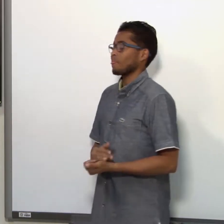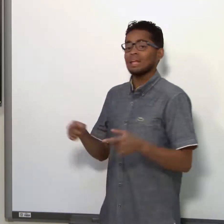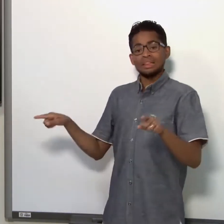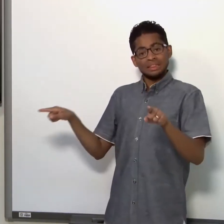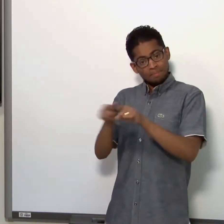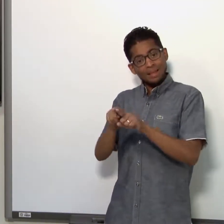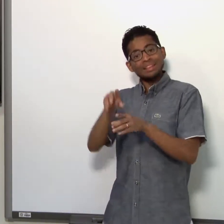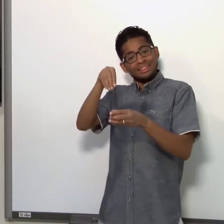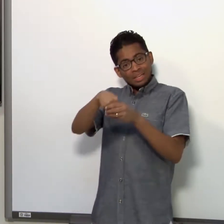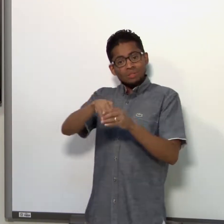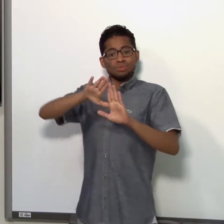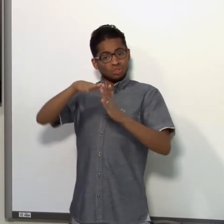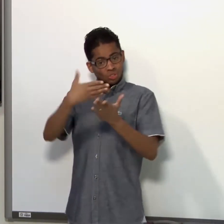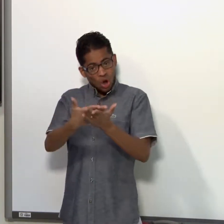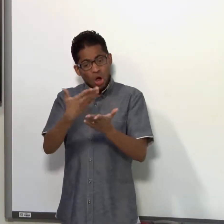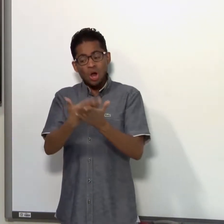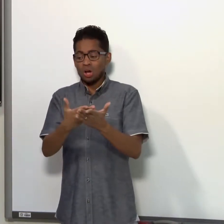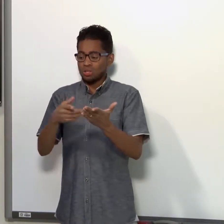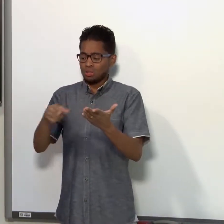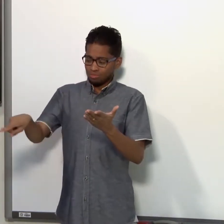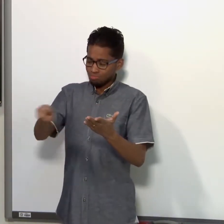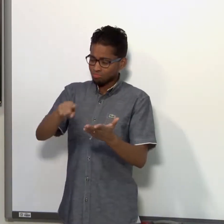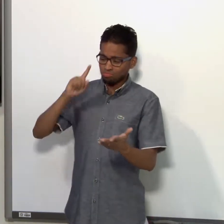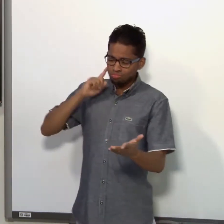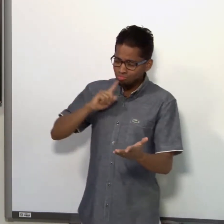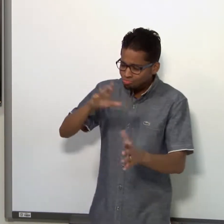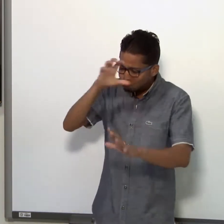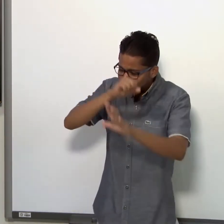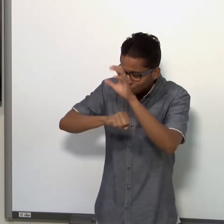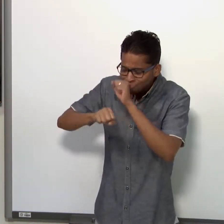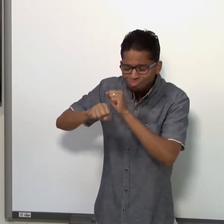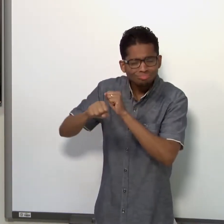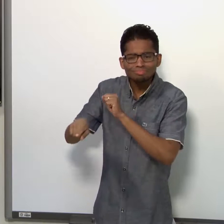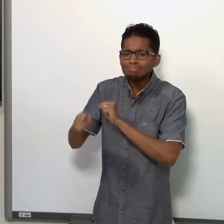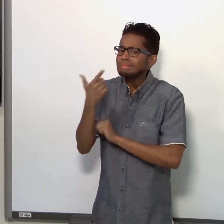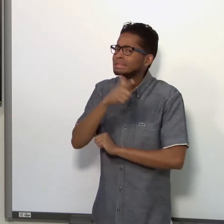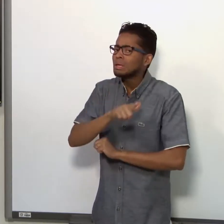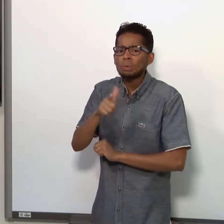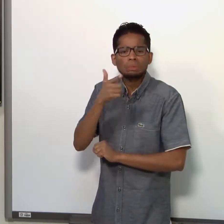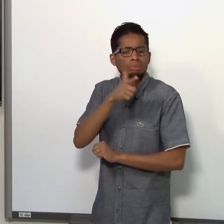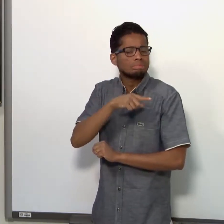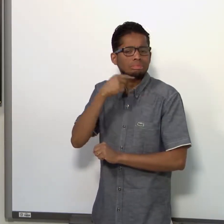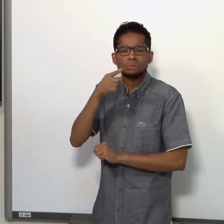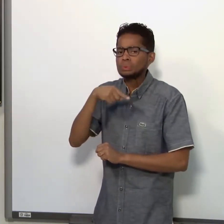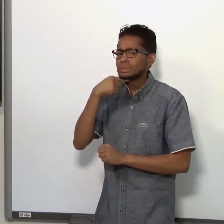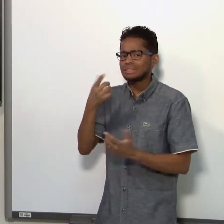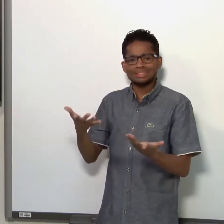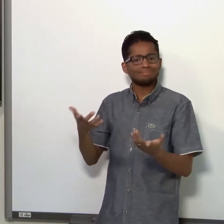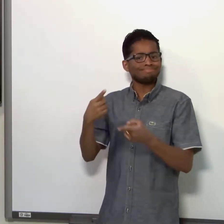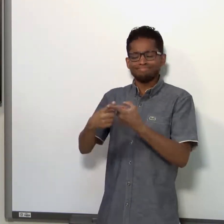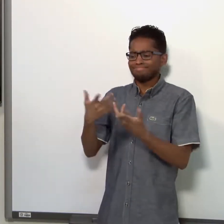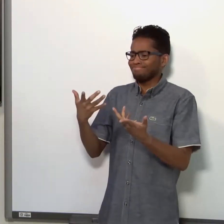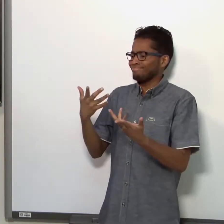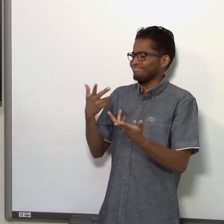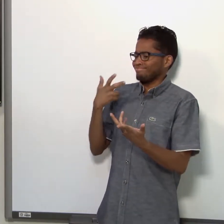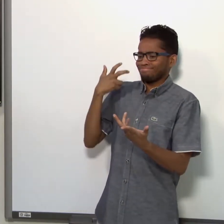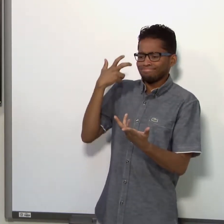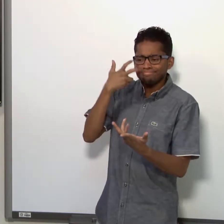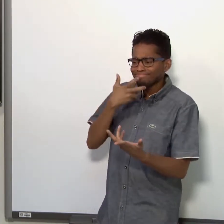Também temos aqui o contexto escolar. Como se dava essa aprendizagem dos surdos, eles não conseguiam aprender,